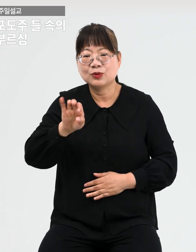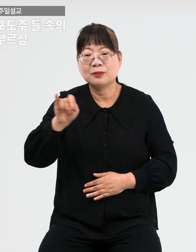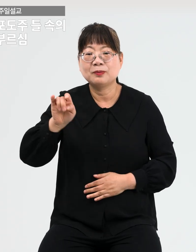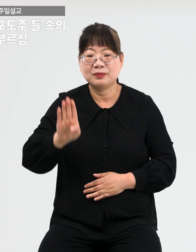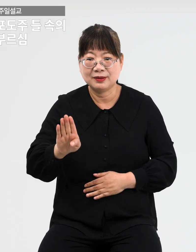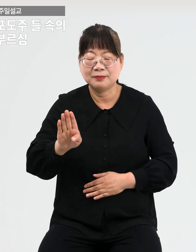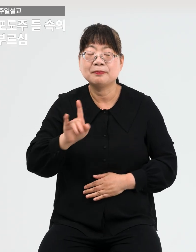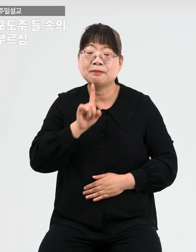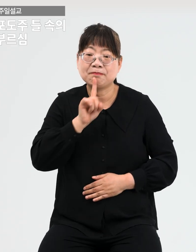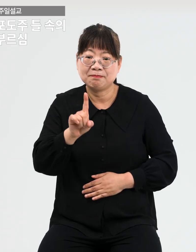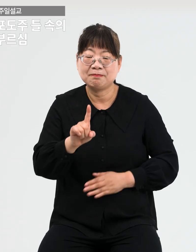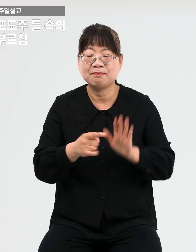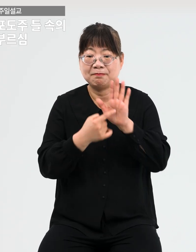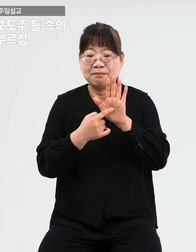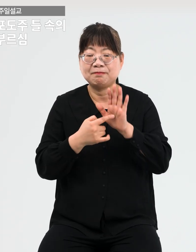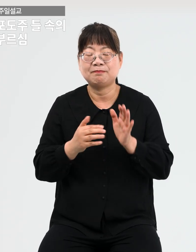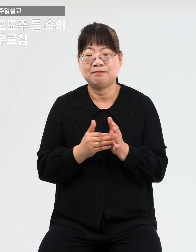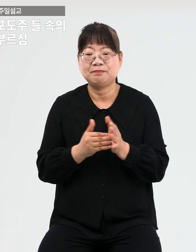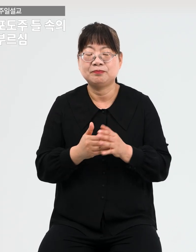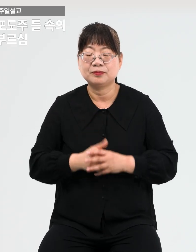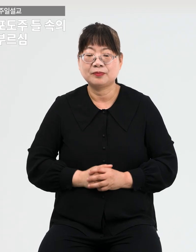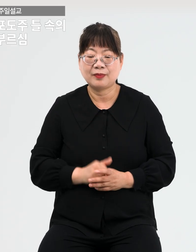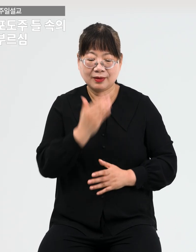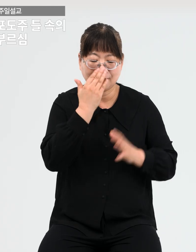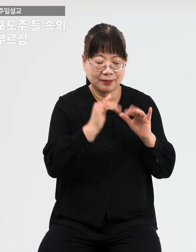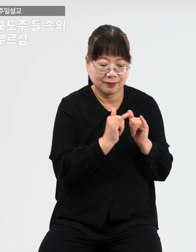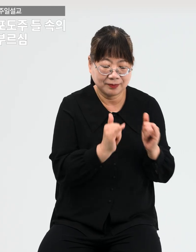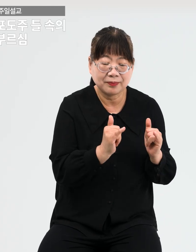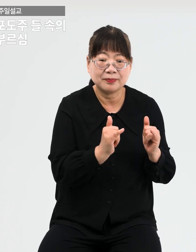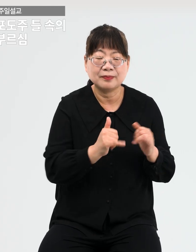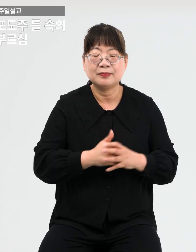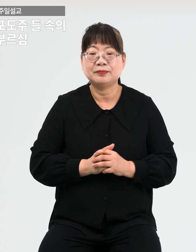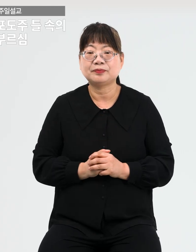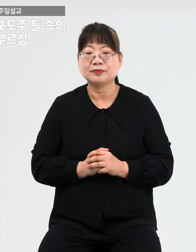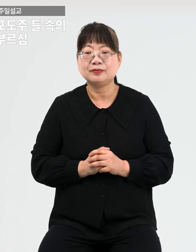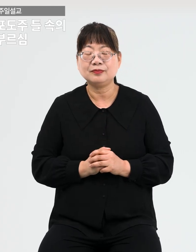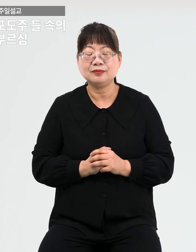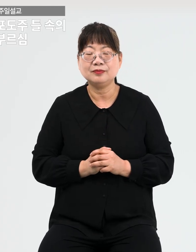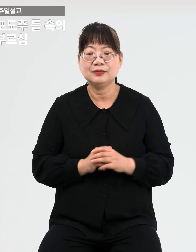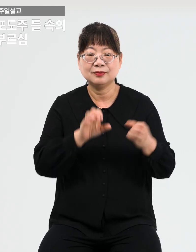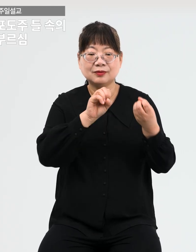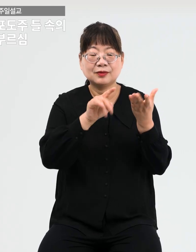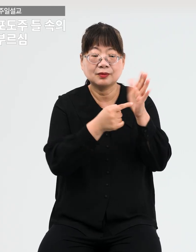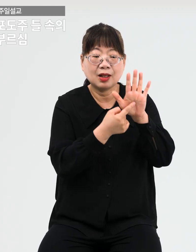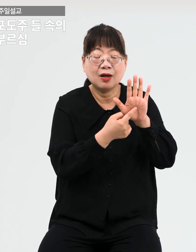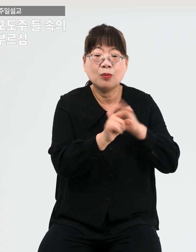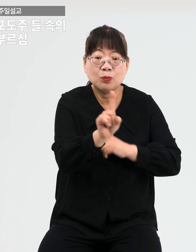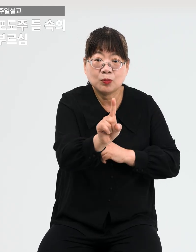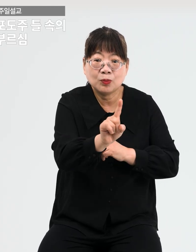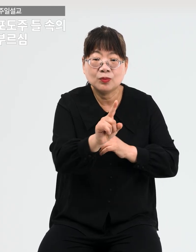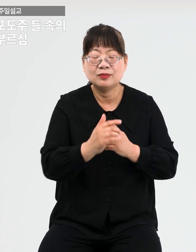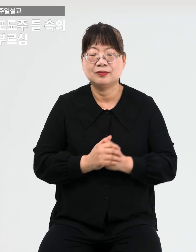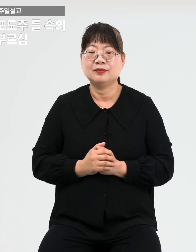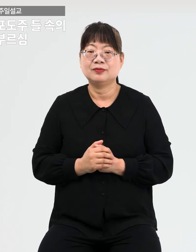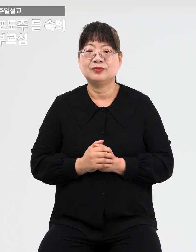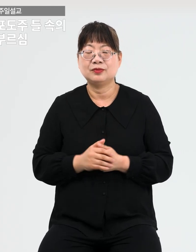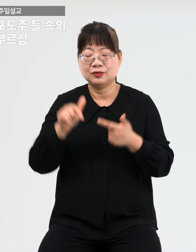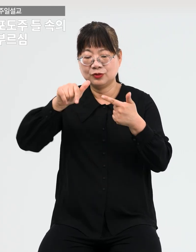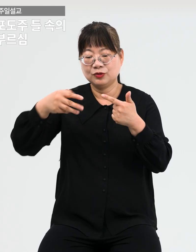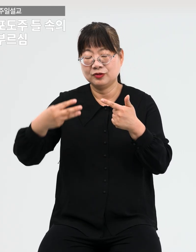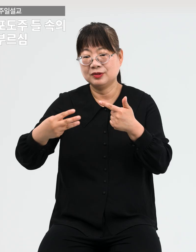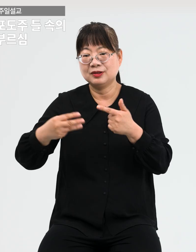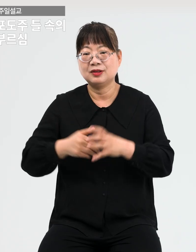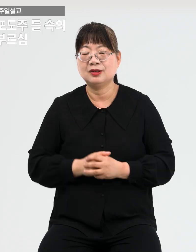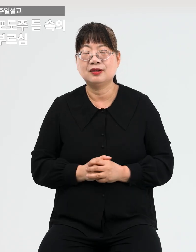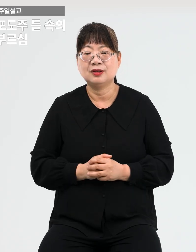소개를 하고 있습니다. 그러니까 이스라엘 백성들이 어떤 반응이 나왔는가 한번 보십시다. 6절